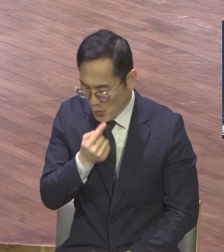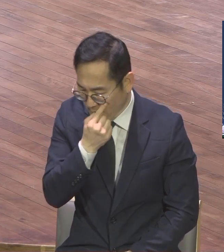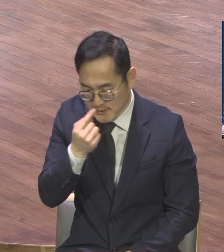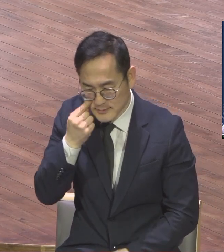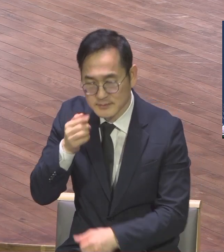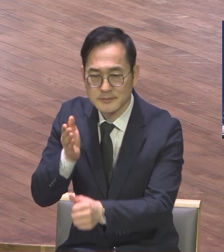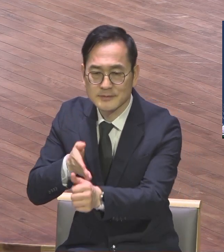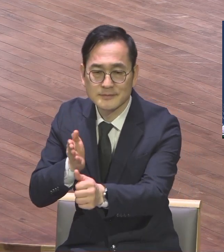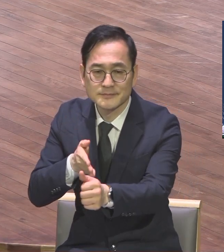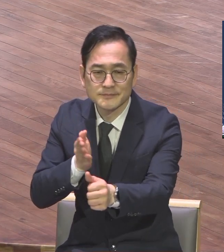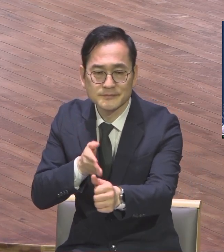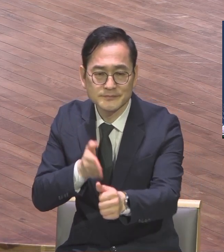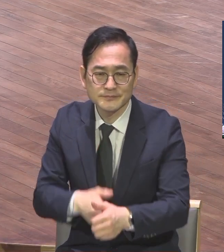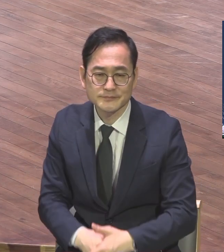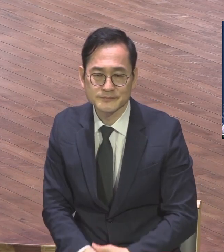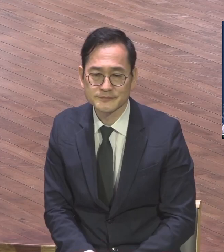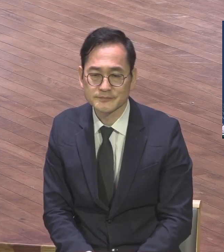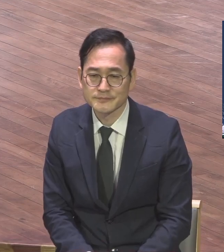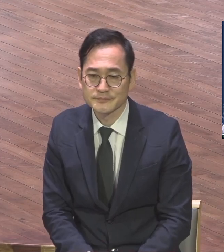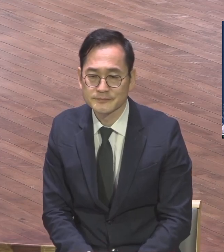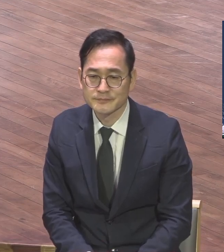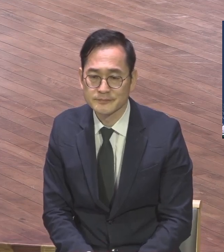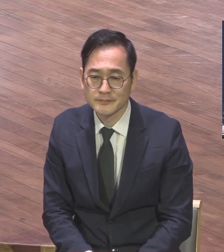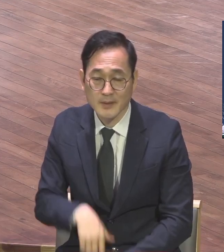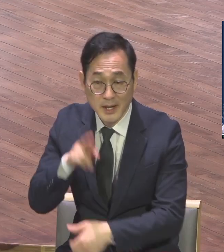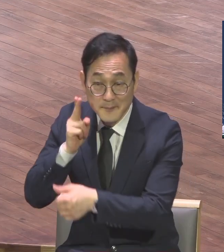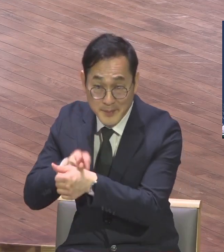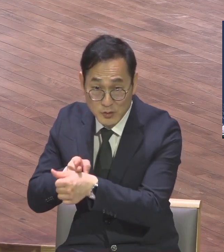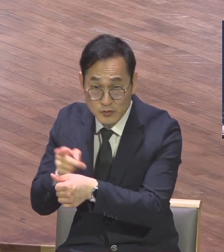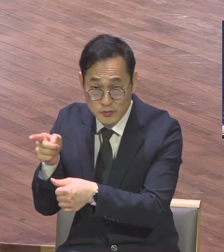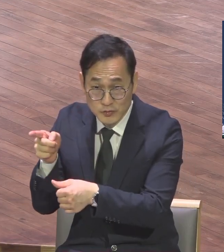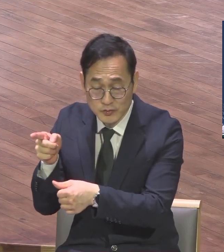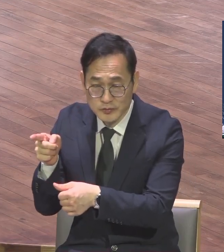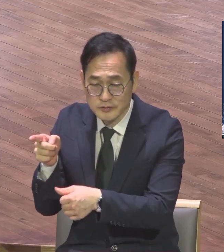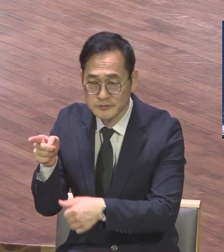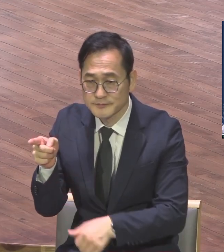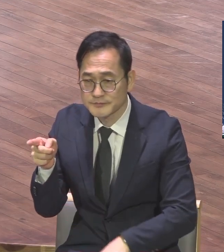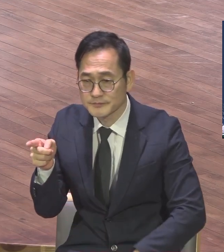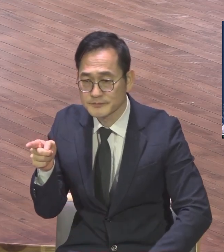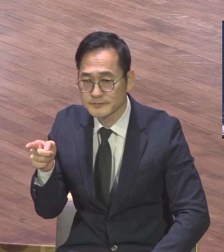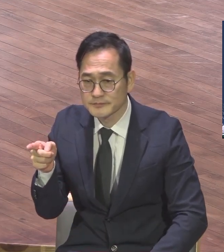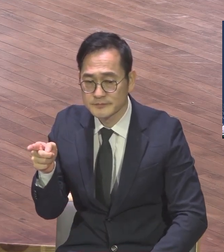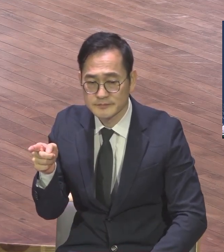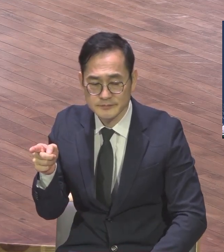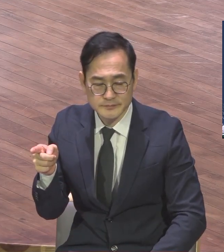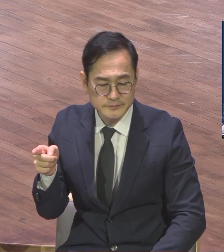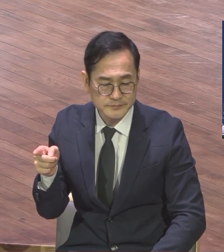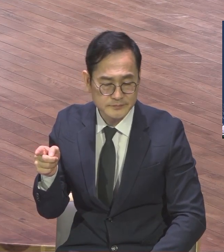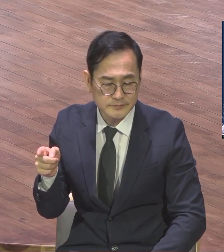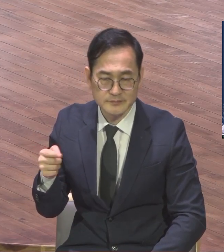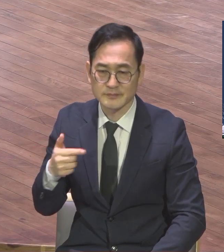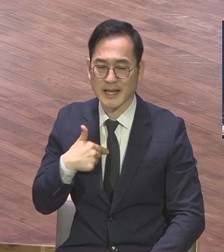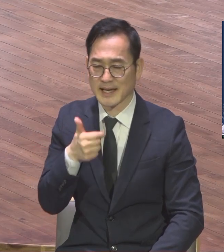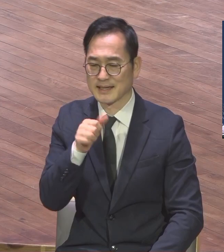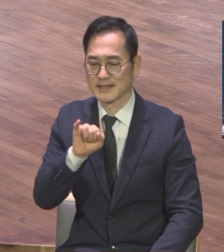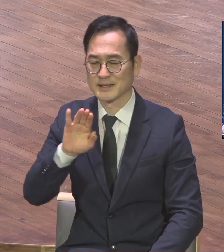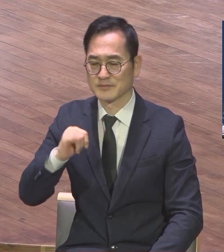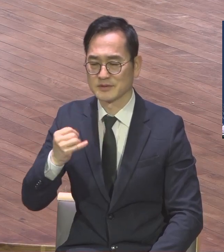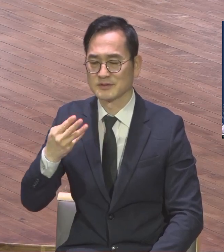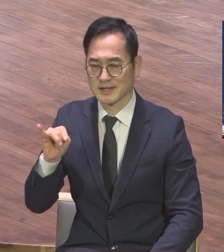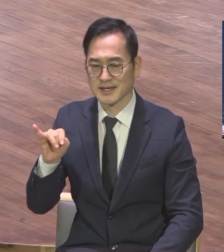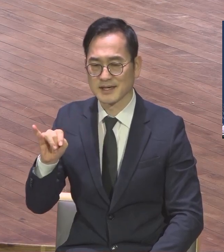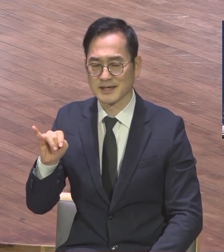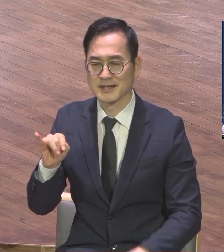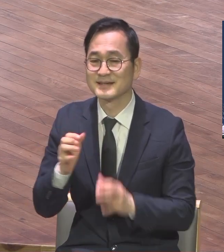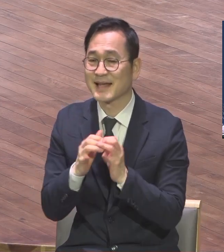하시기를 바랍니다. 사도 바울은 로마서 11장에서 나 히브리인이야, 나